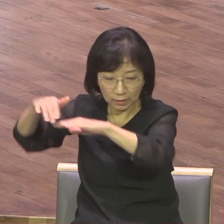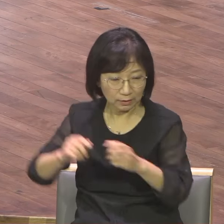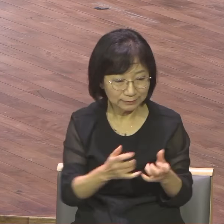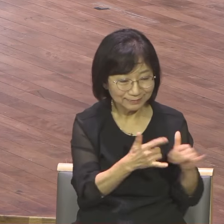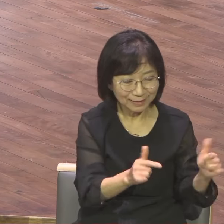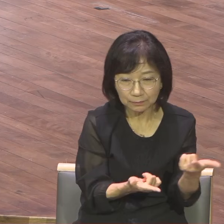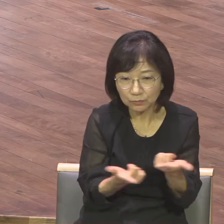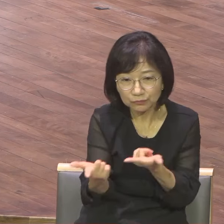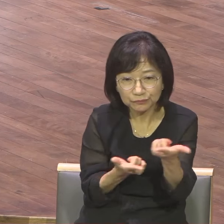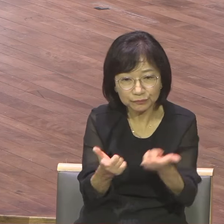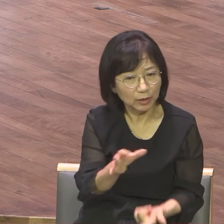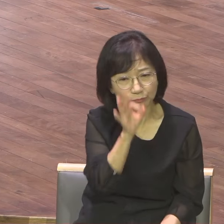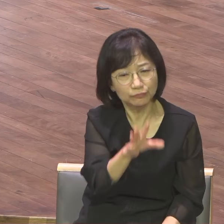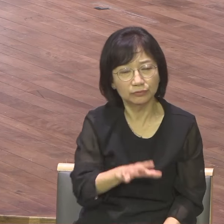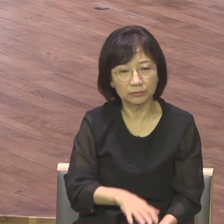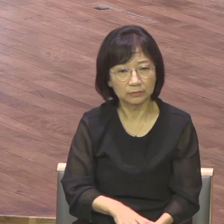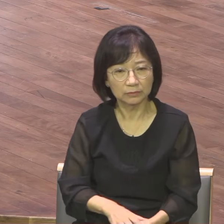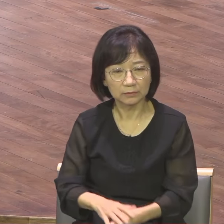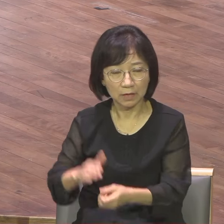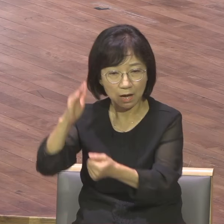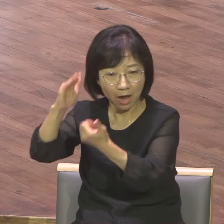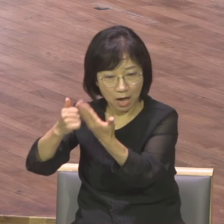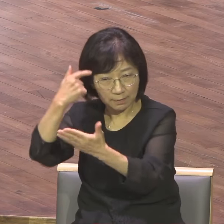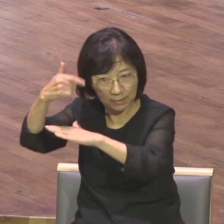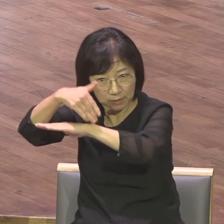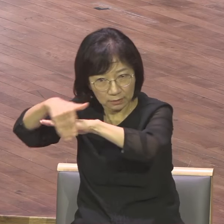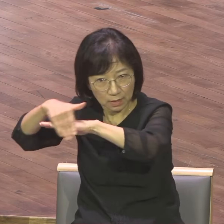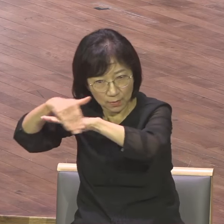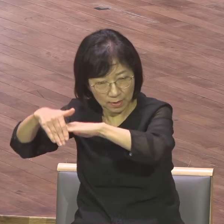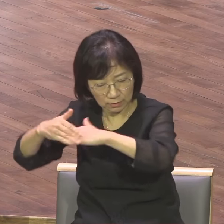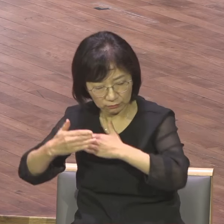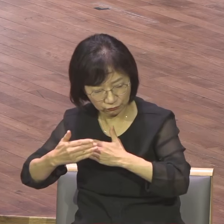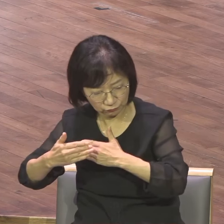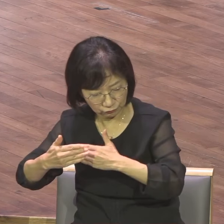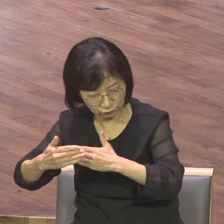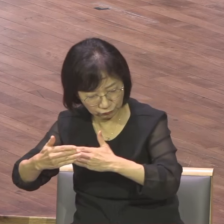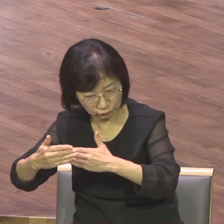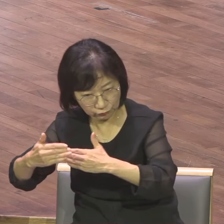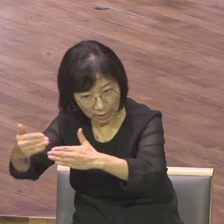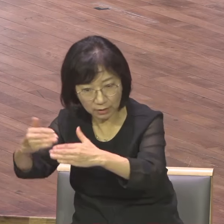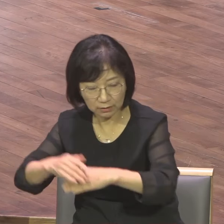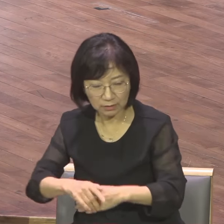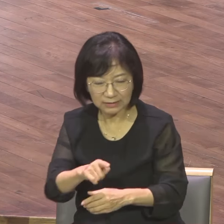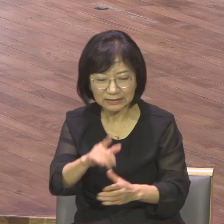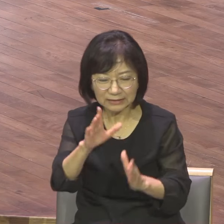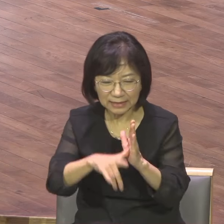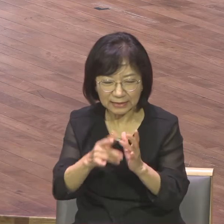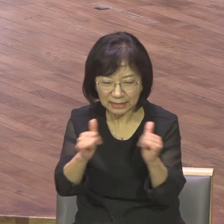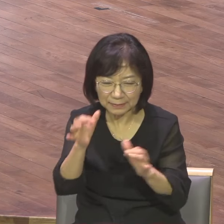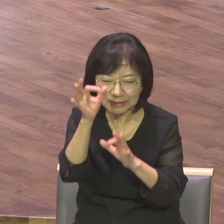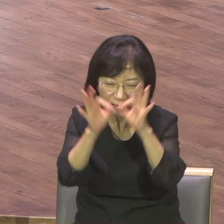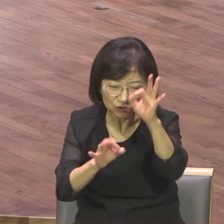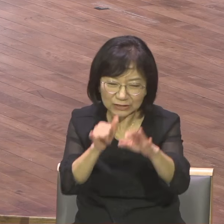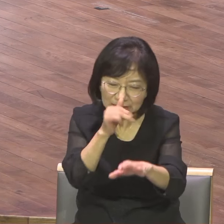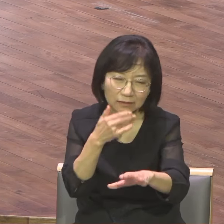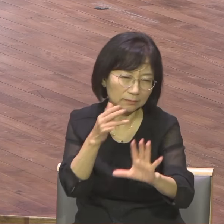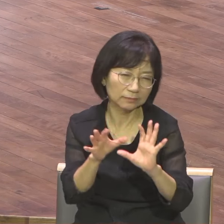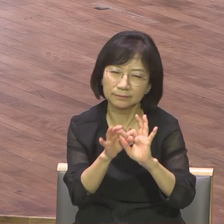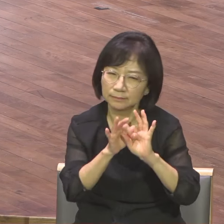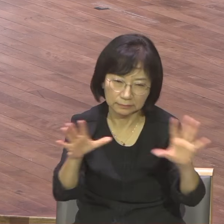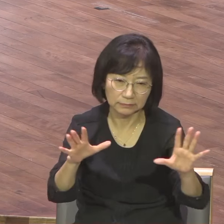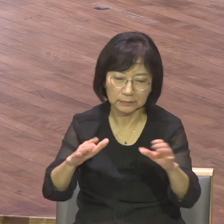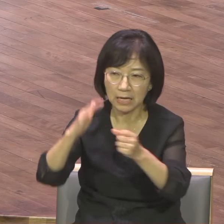내가 무슨 또 잘하고 못해서 하나님 역사 움직이는 게 아니라고요. 하나님 역사는 쫙. 아멘.